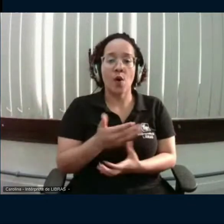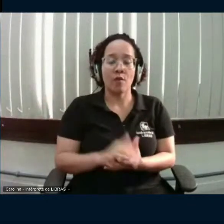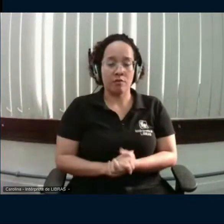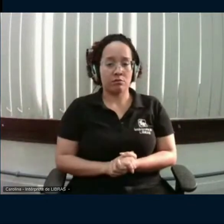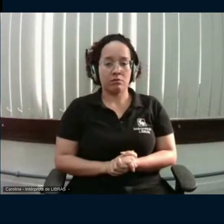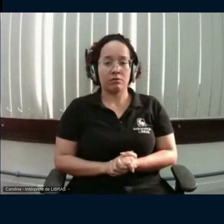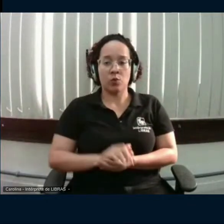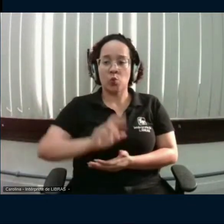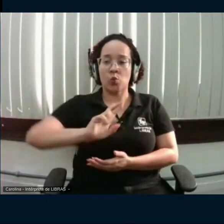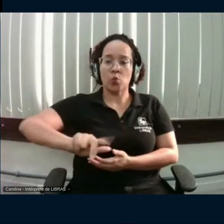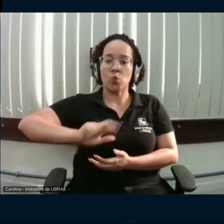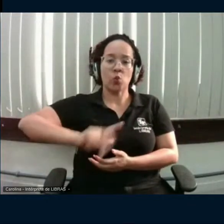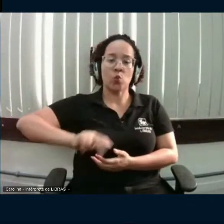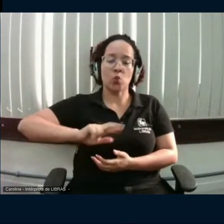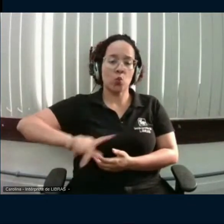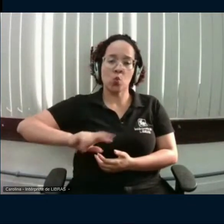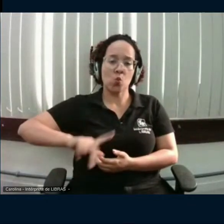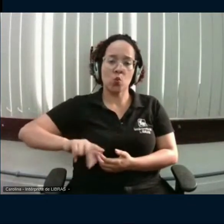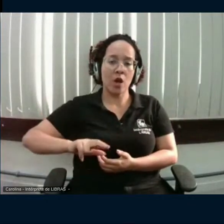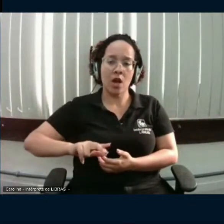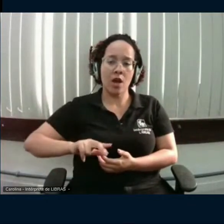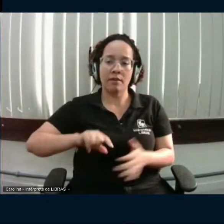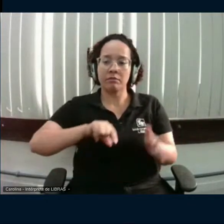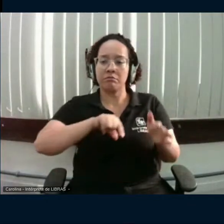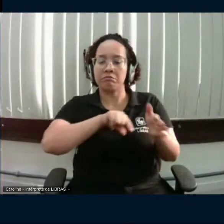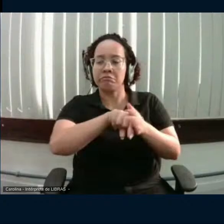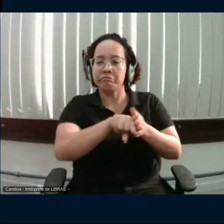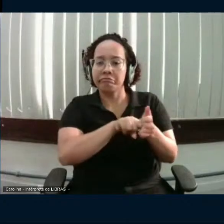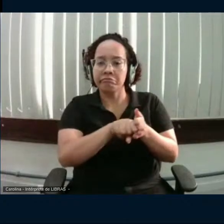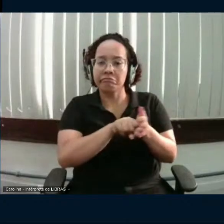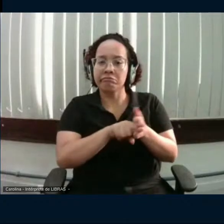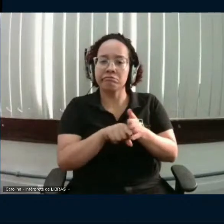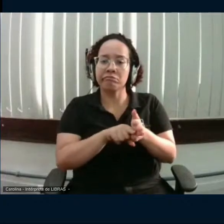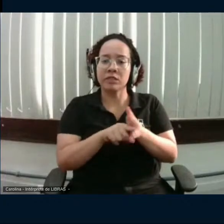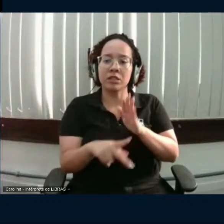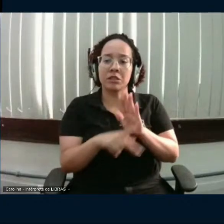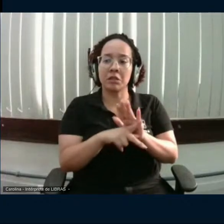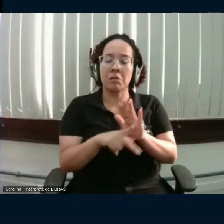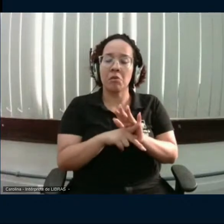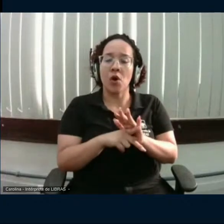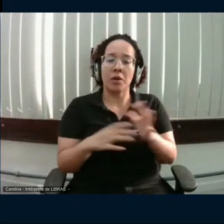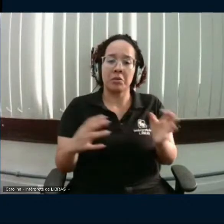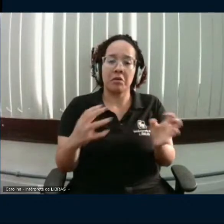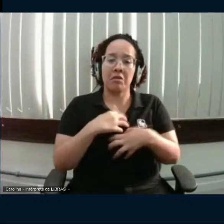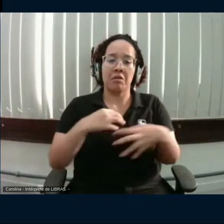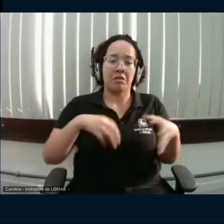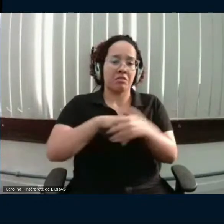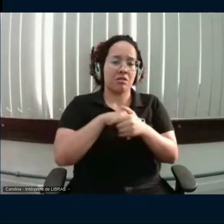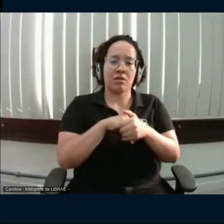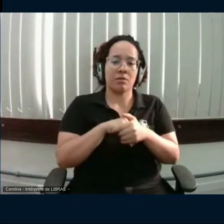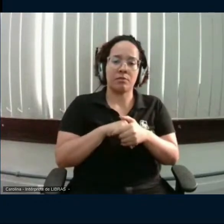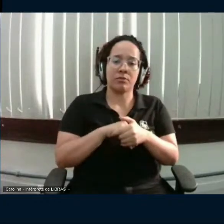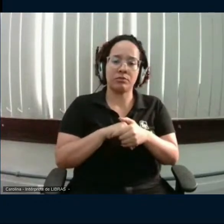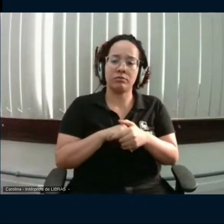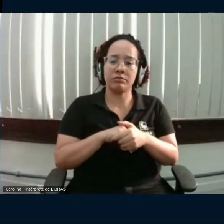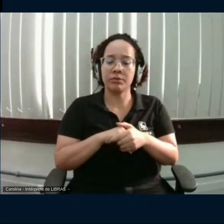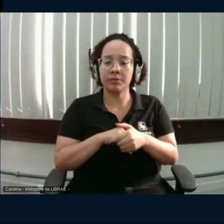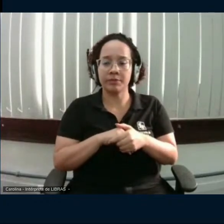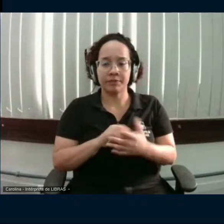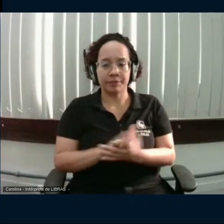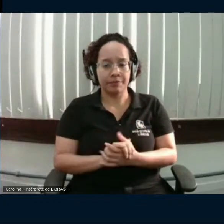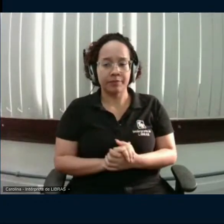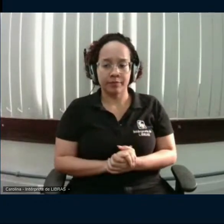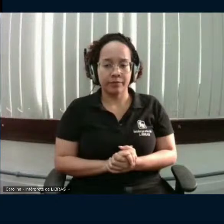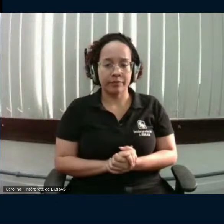aqueles conhecimentos, aqueles saberes lá para formar o sujeito empreendedor, que é o que está no fundamento, né,